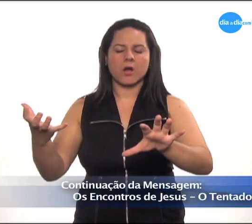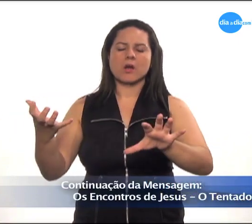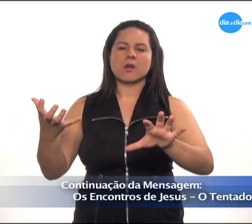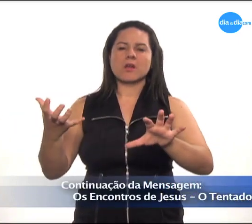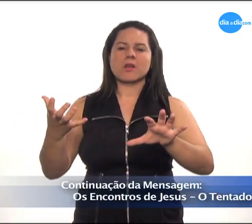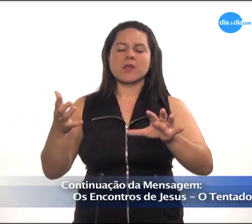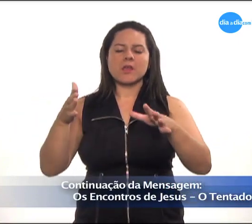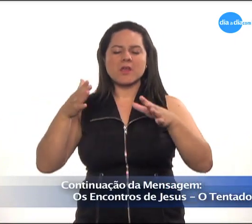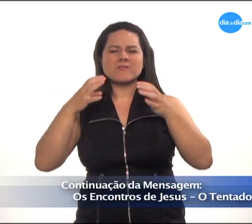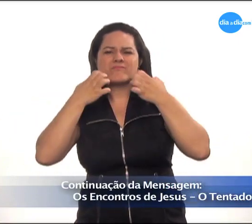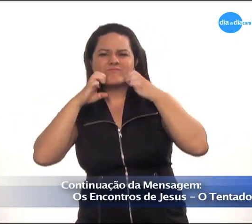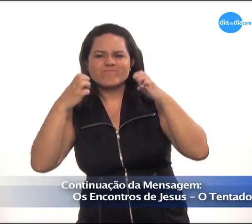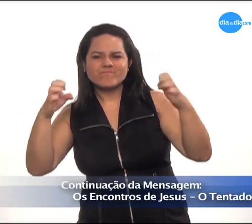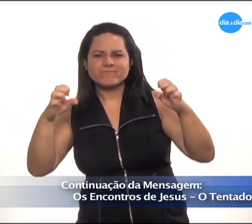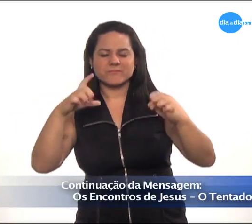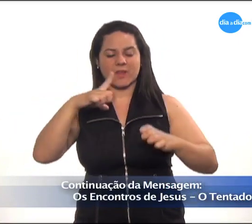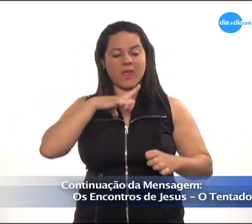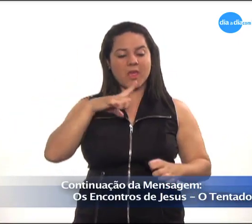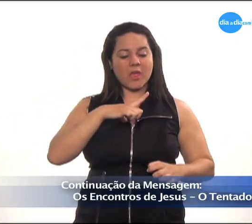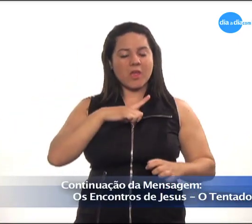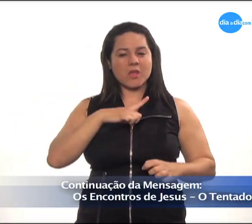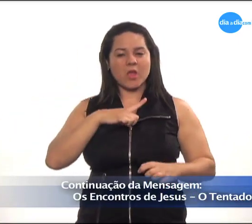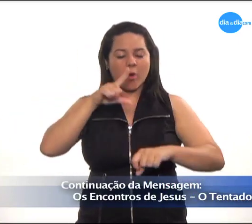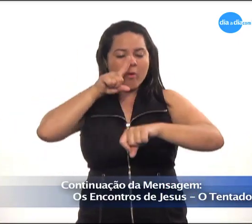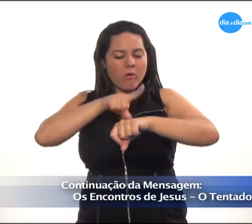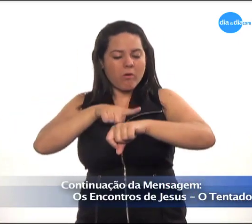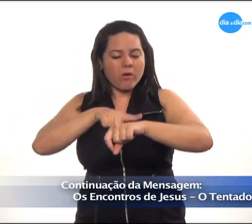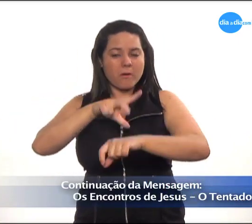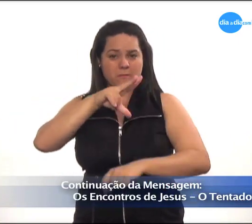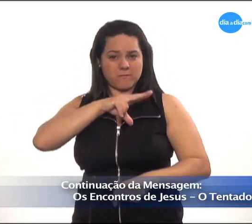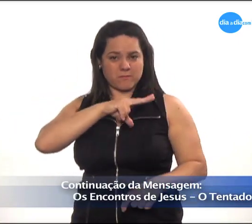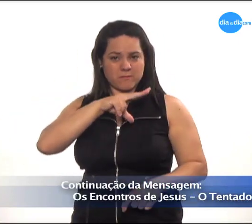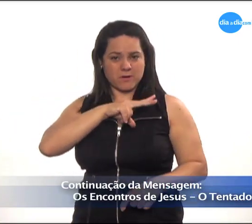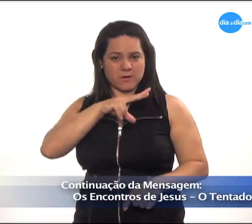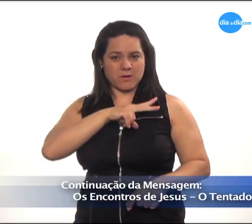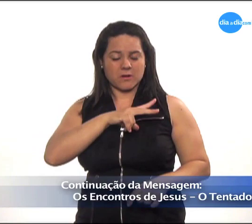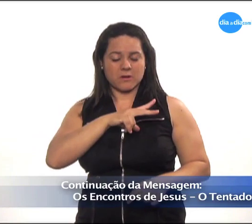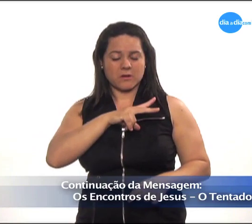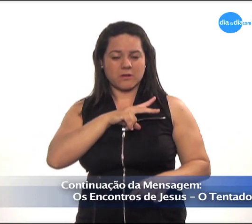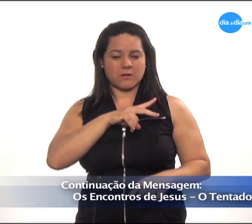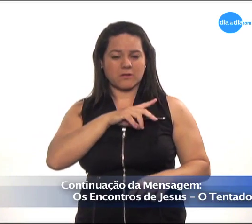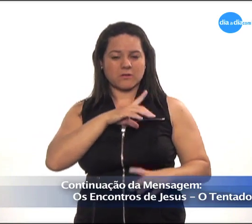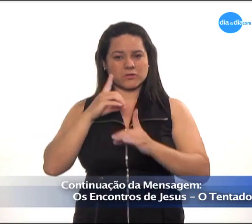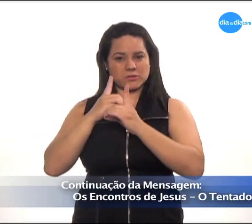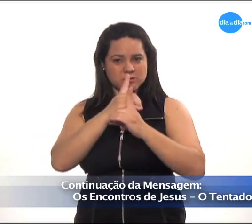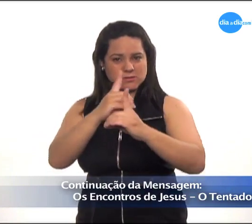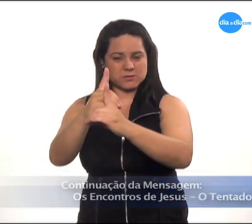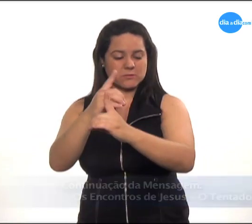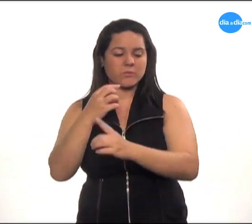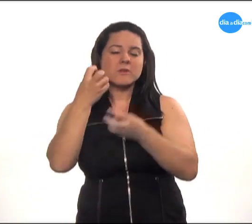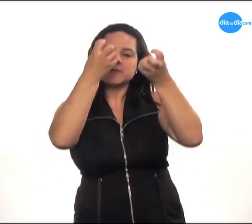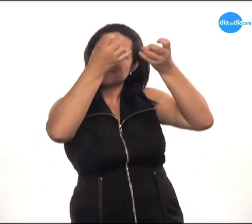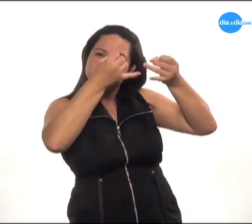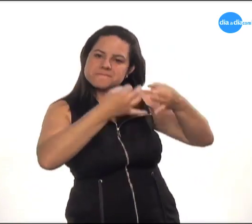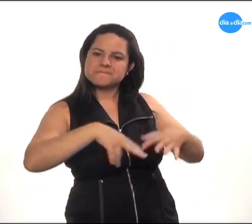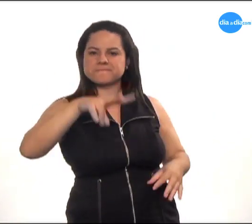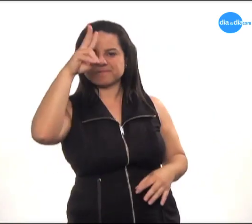de momentos particulares que Jesus estava junto com seus discípulos e contou essa história para eles. E